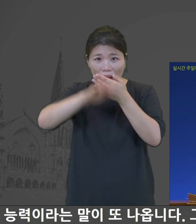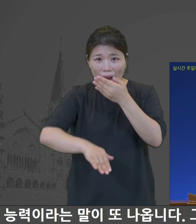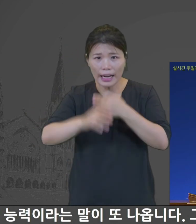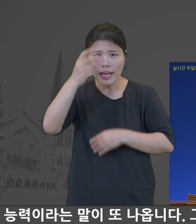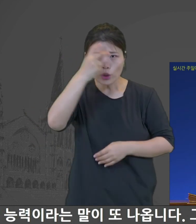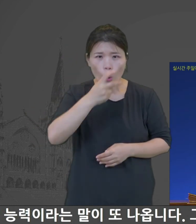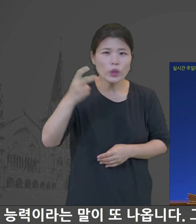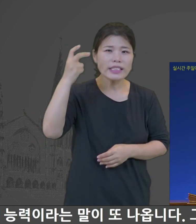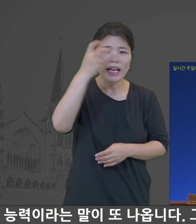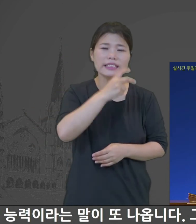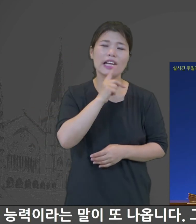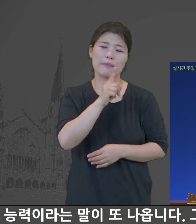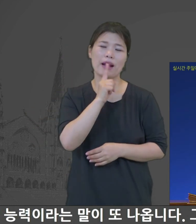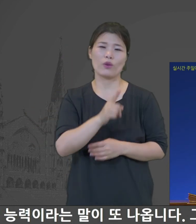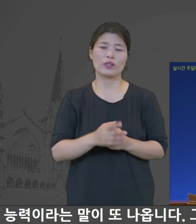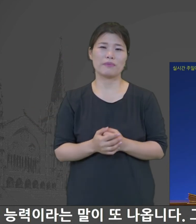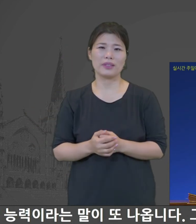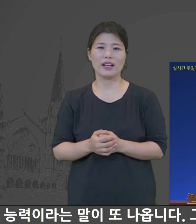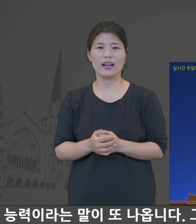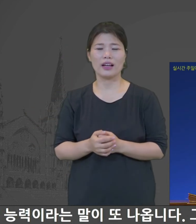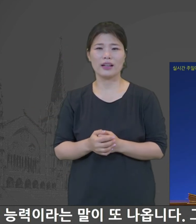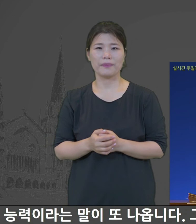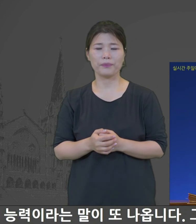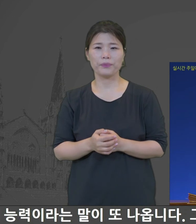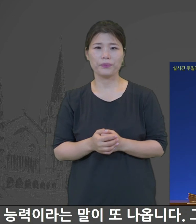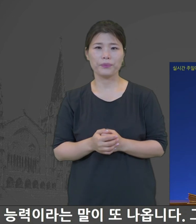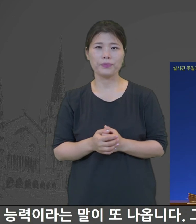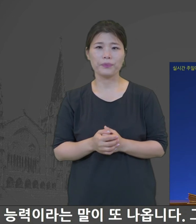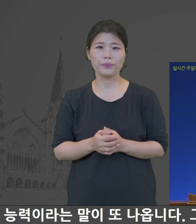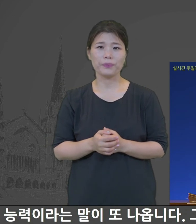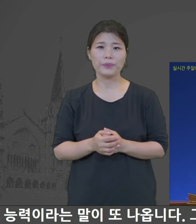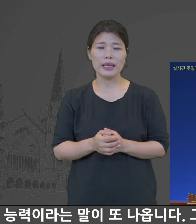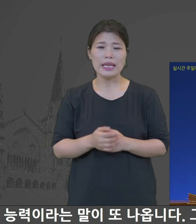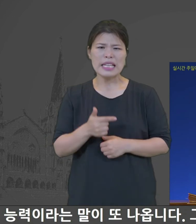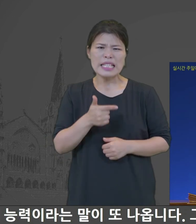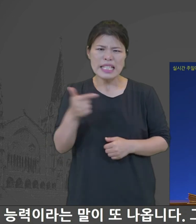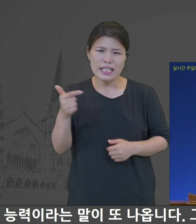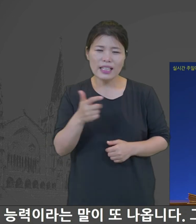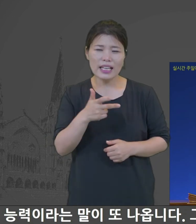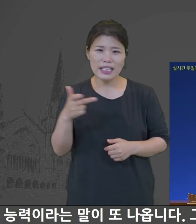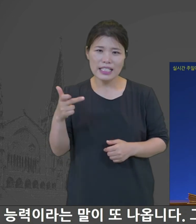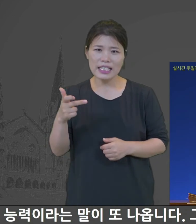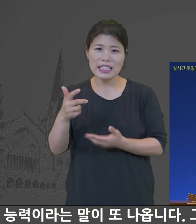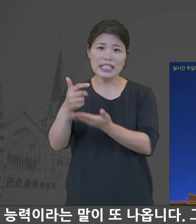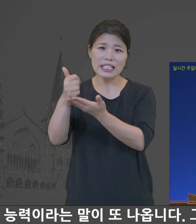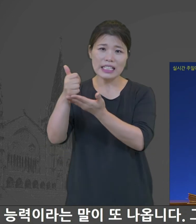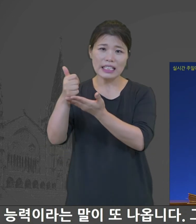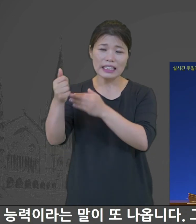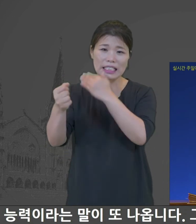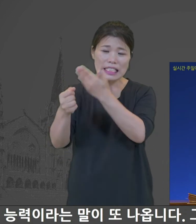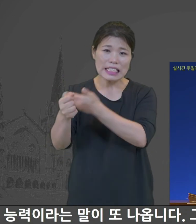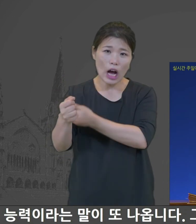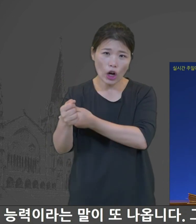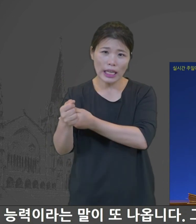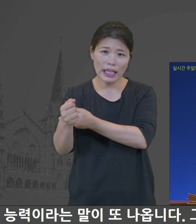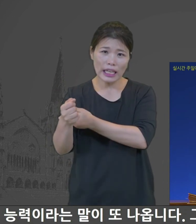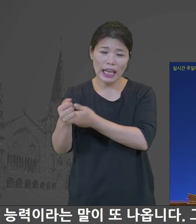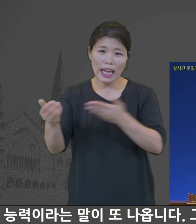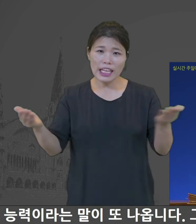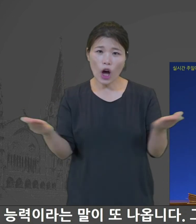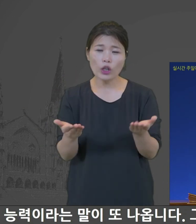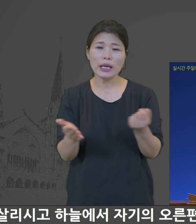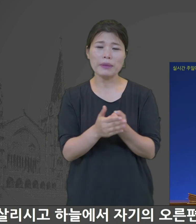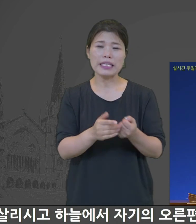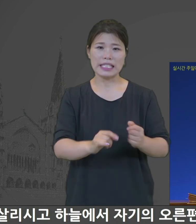이걸 선포한 거예요. 그래서 지극히 크신 그의 능력의 역사하심으로 이